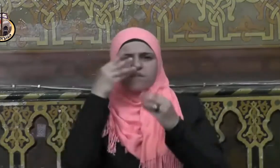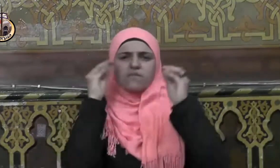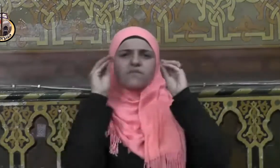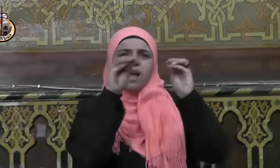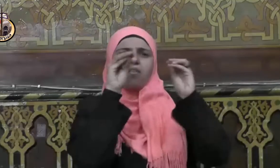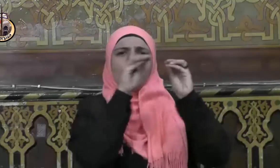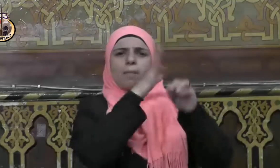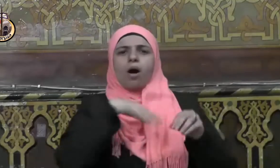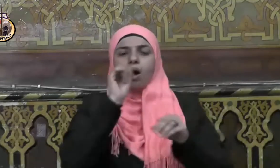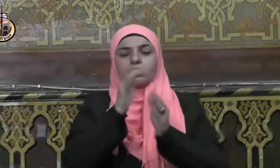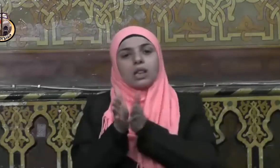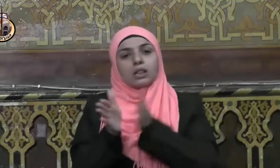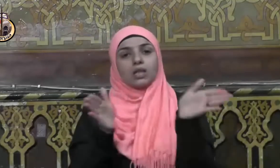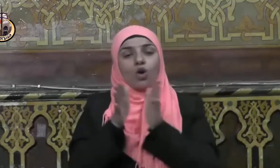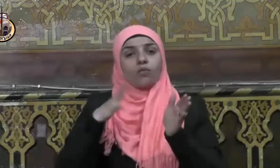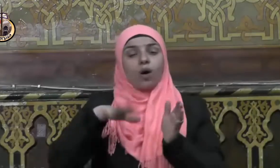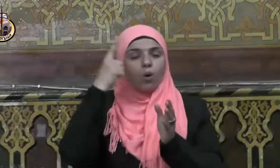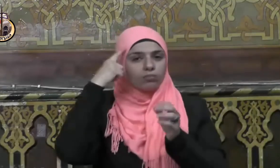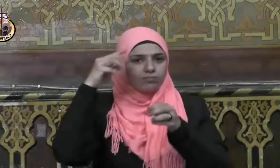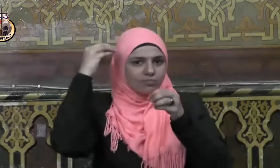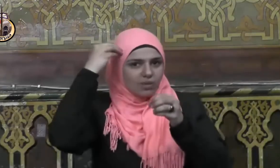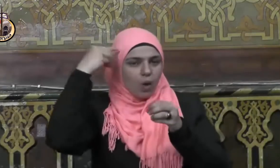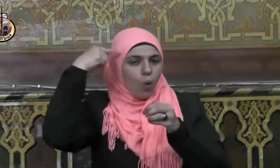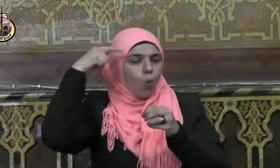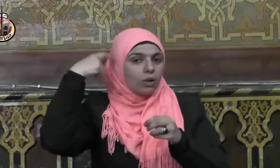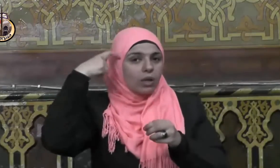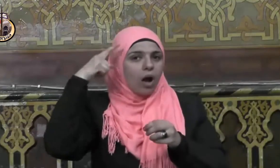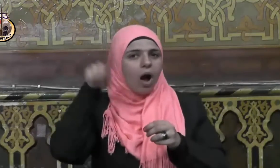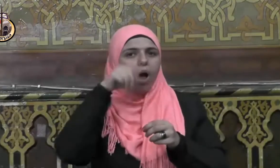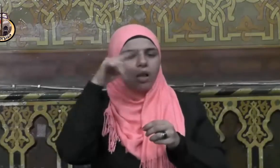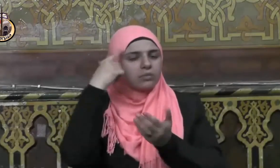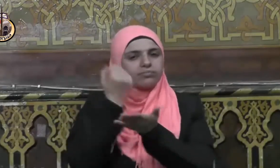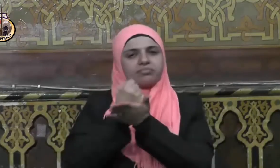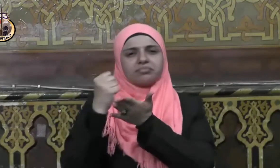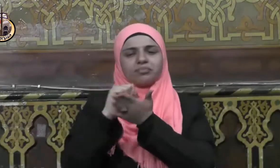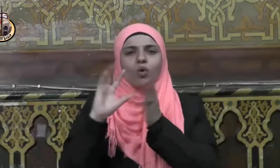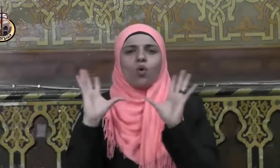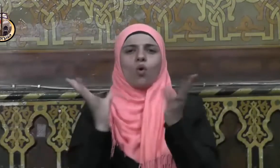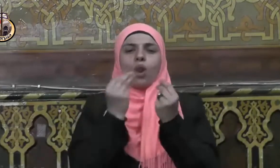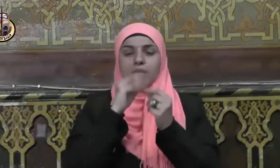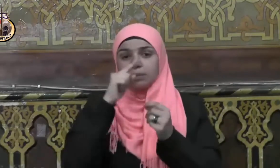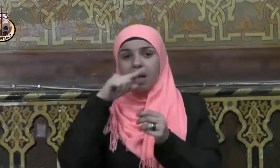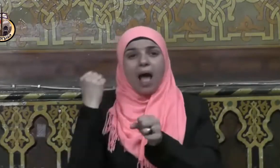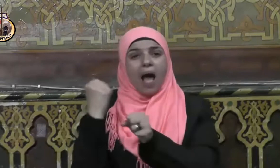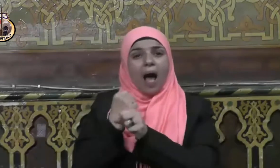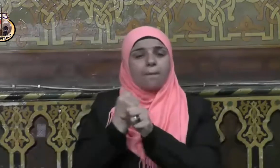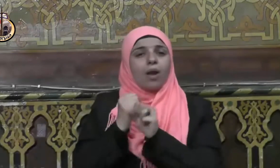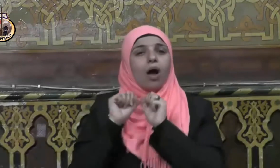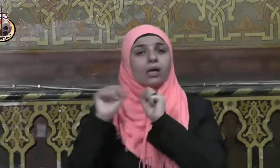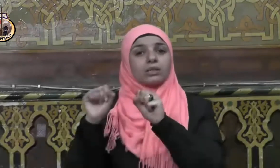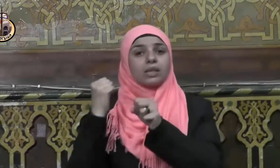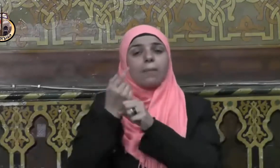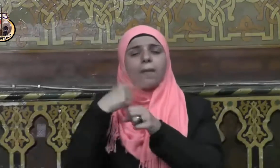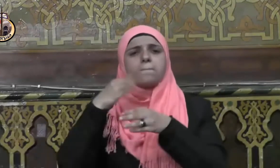والمتطرفة ترسيخها في الأذهان، حيث عملت وبنت فلسفتها